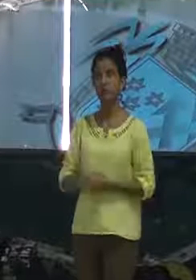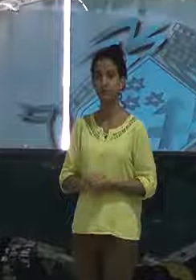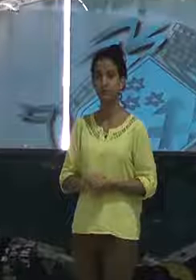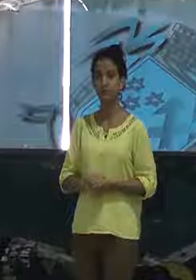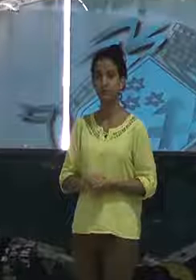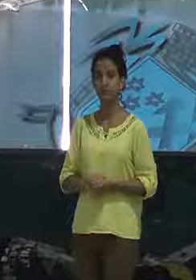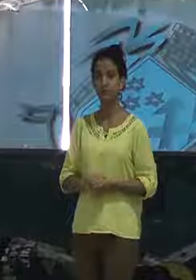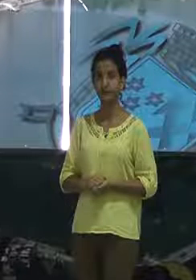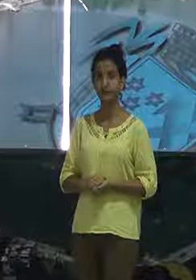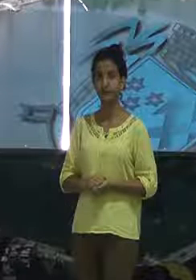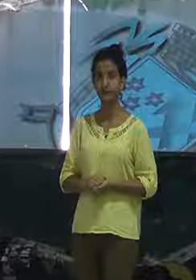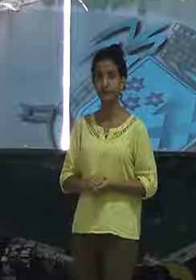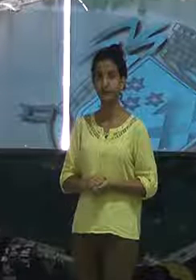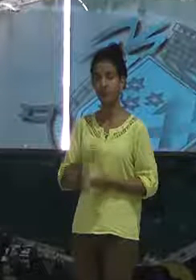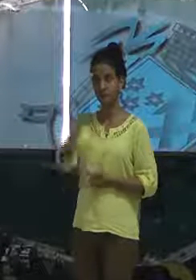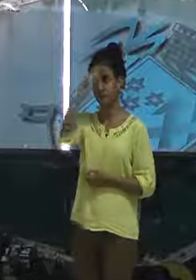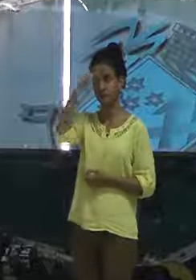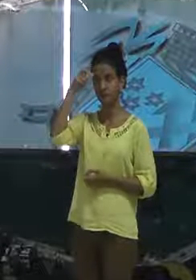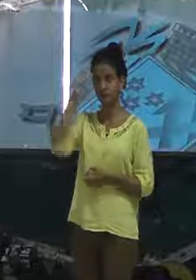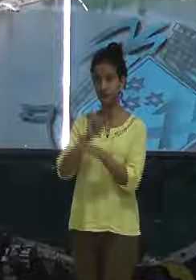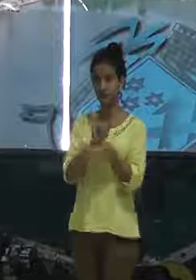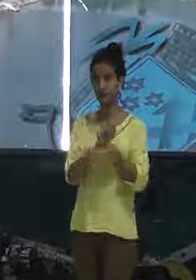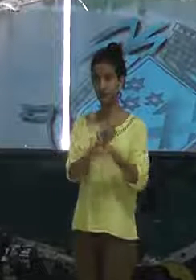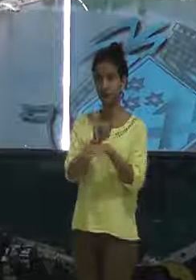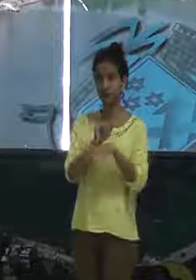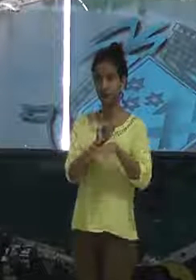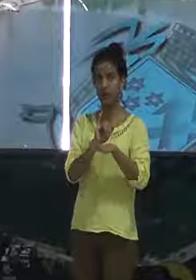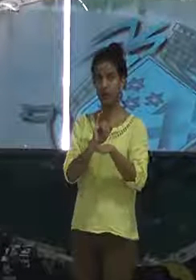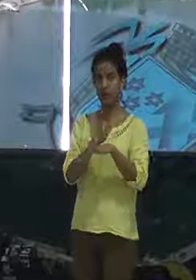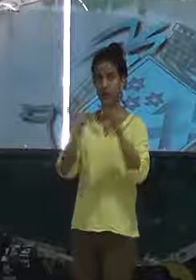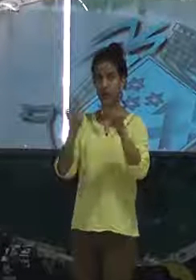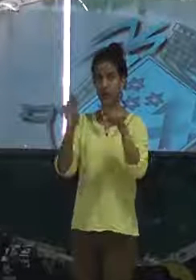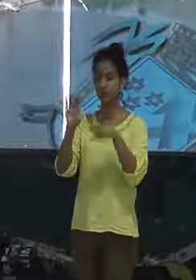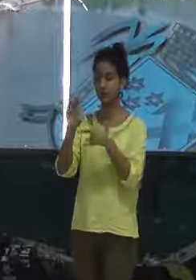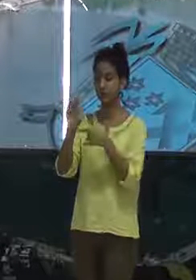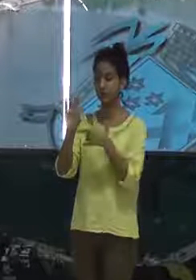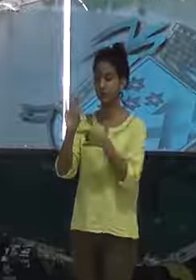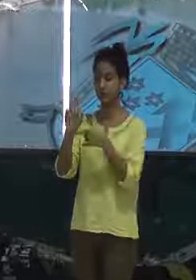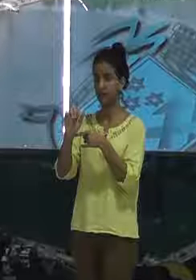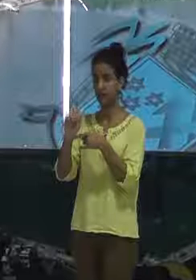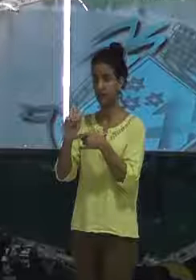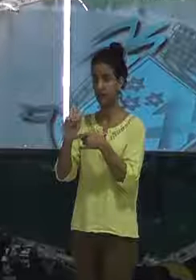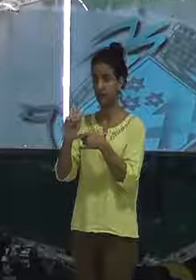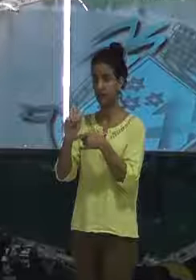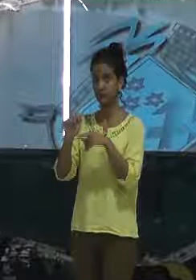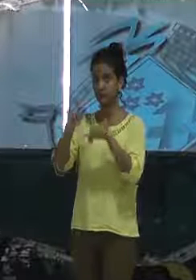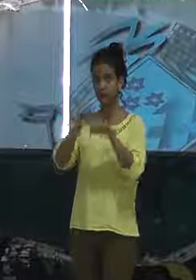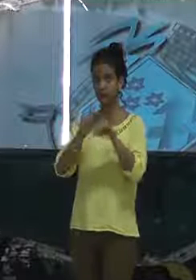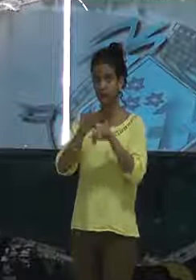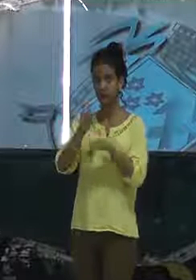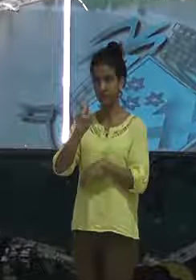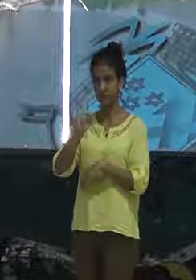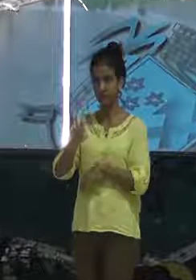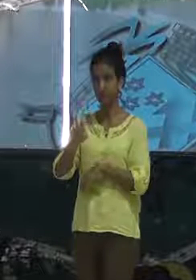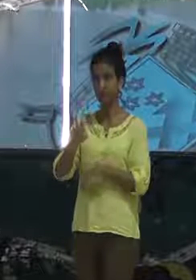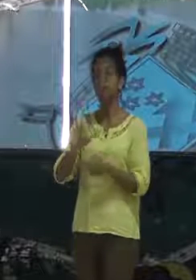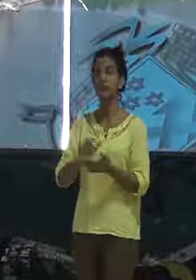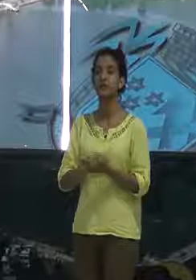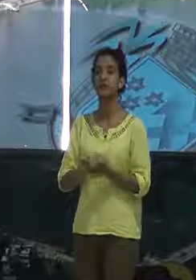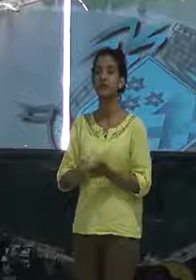Entidade Prefeitura Municipal de Ilhéus, programa Cota, parcela 5, data de